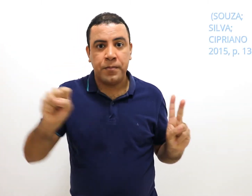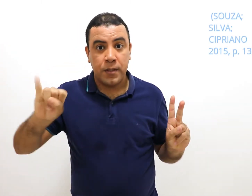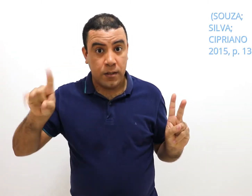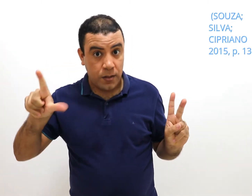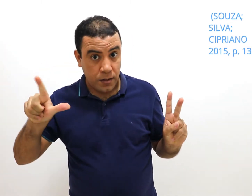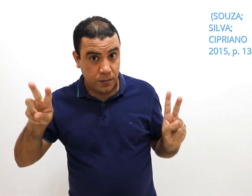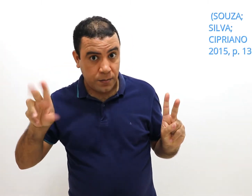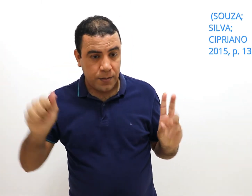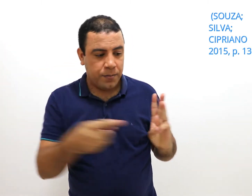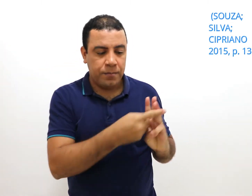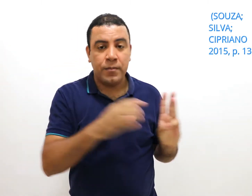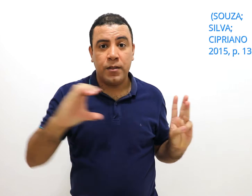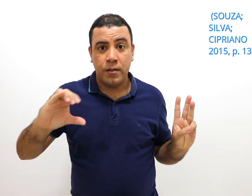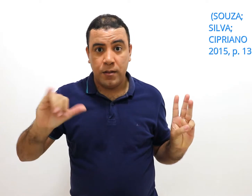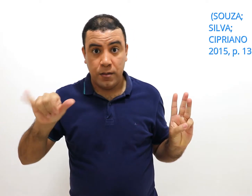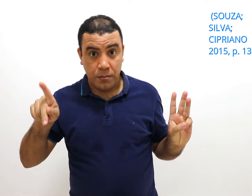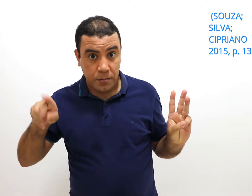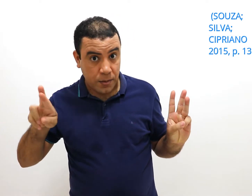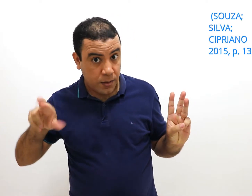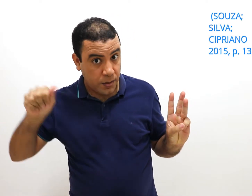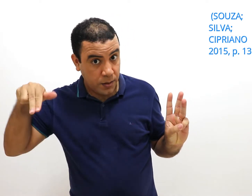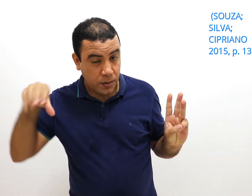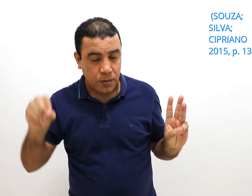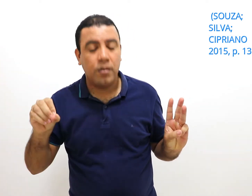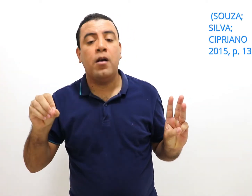2015, página 136,